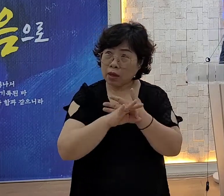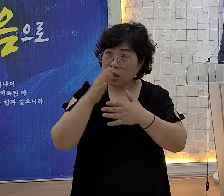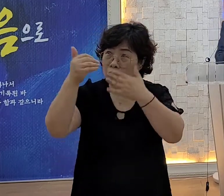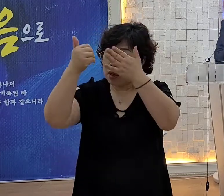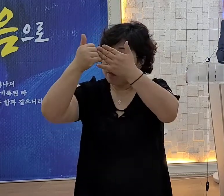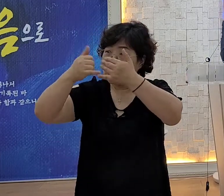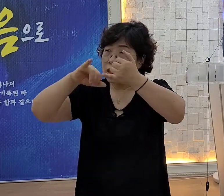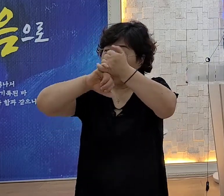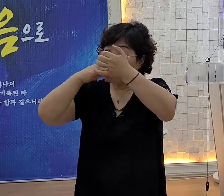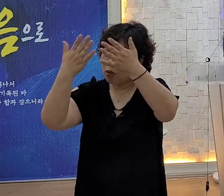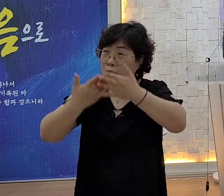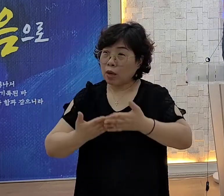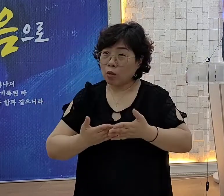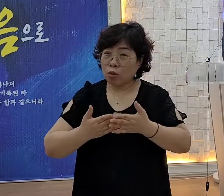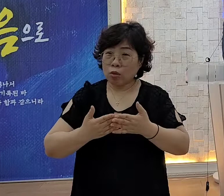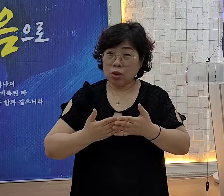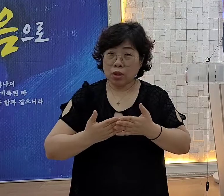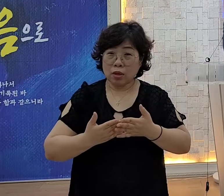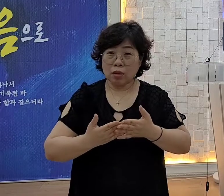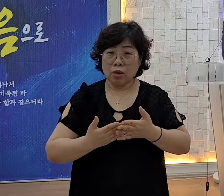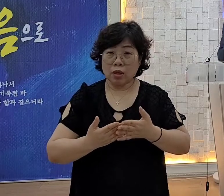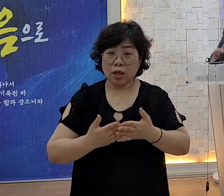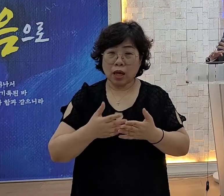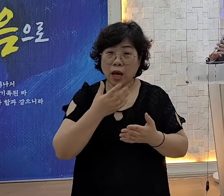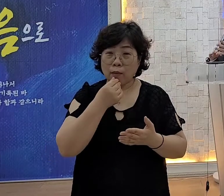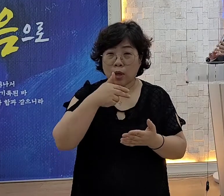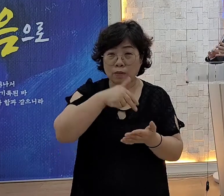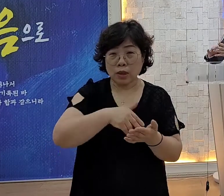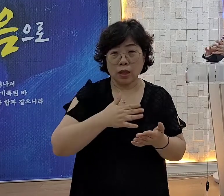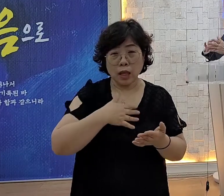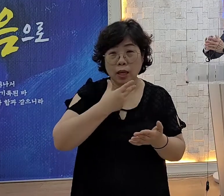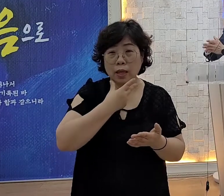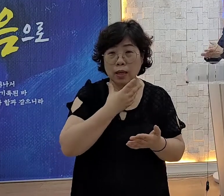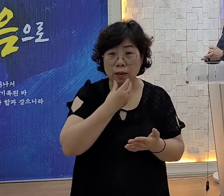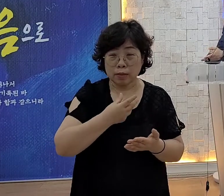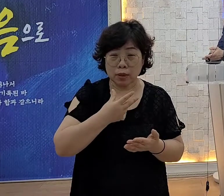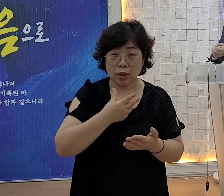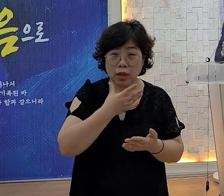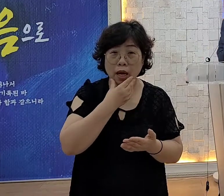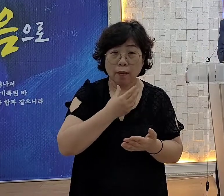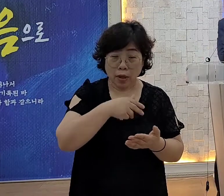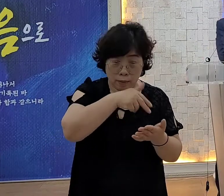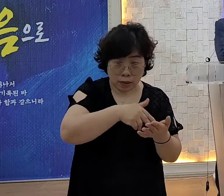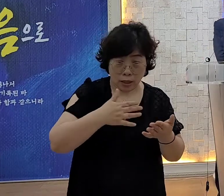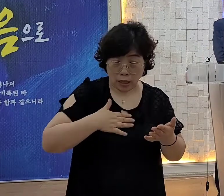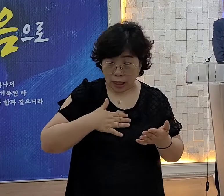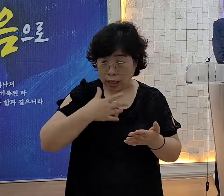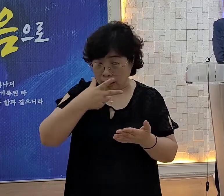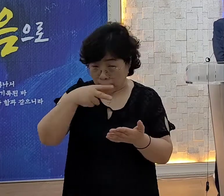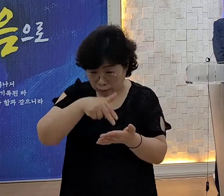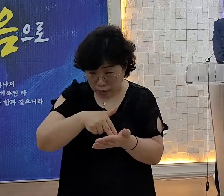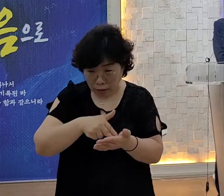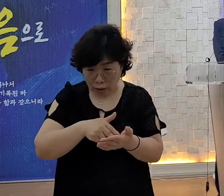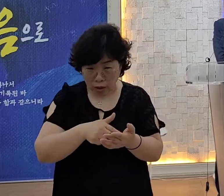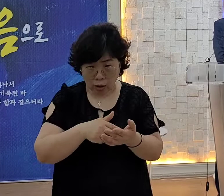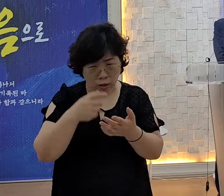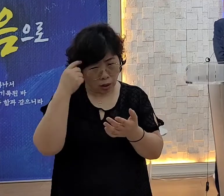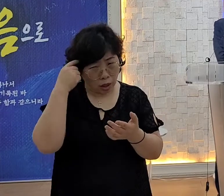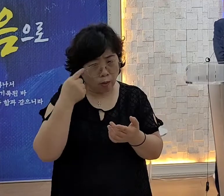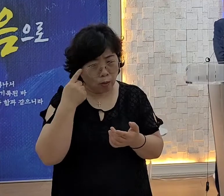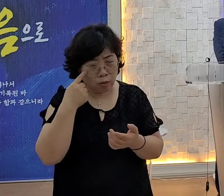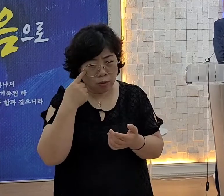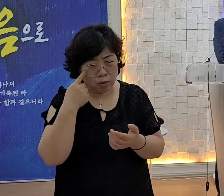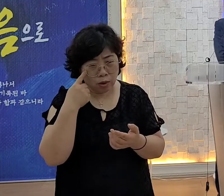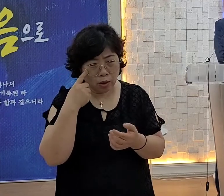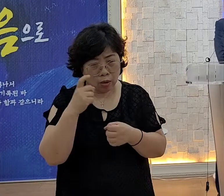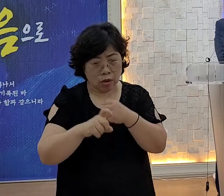자, 그래서 이제 내 모든 본토 친척 형제집을 떠나서 출발했어. 이제 10년 지났다. 지금 이게 내 얘기라고 한번 생각해 보세요. 얼마나